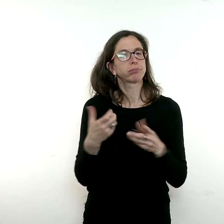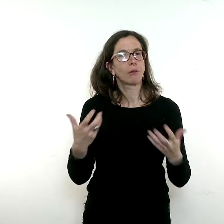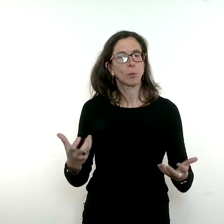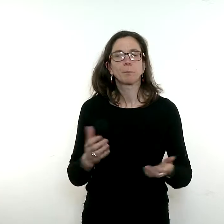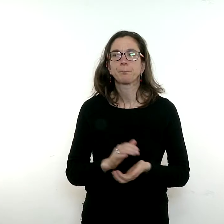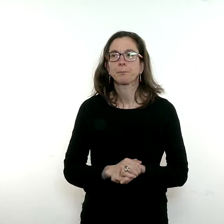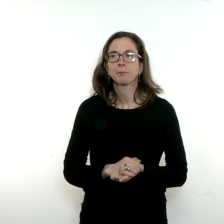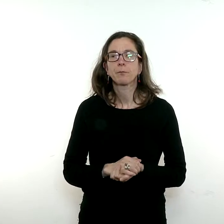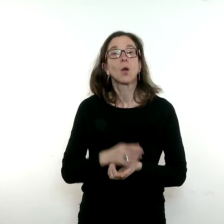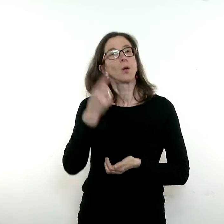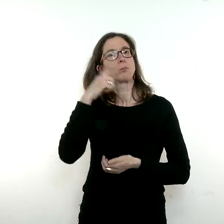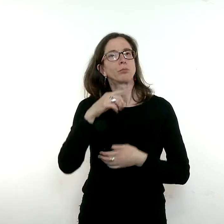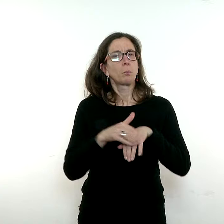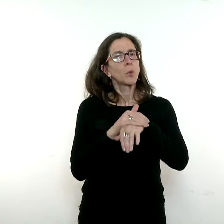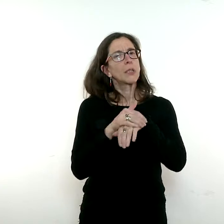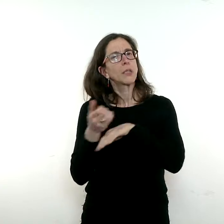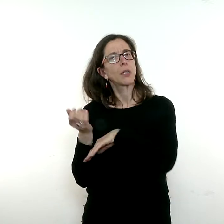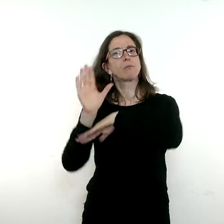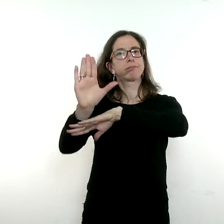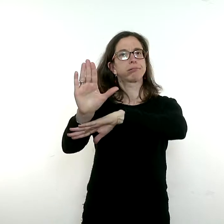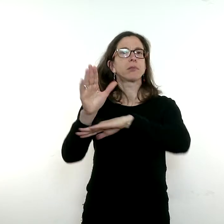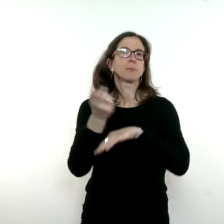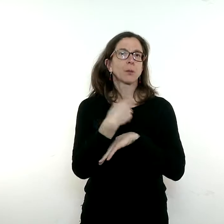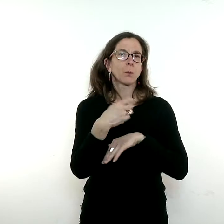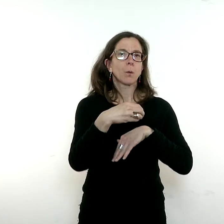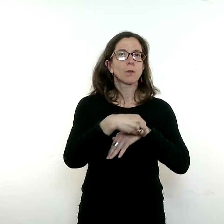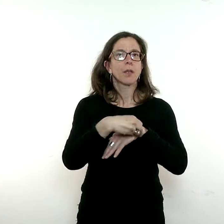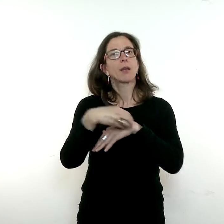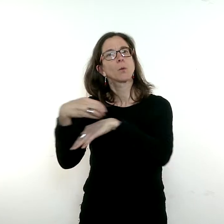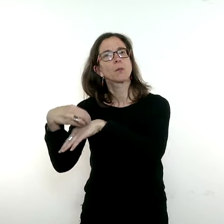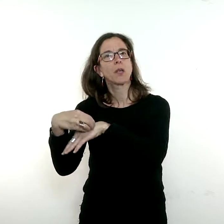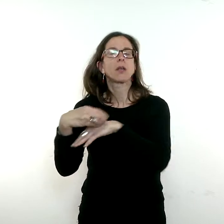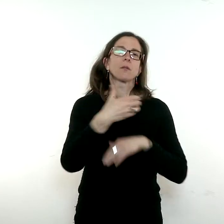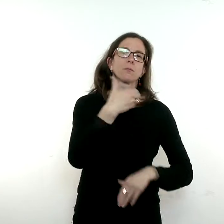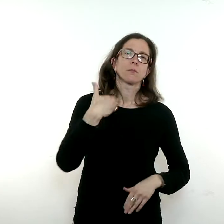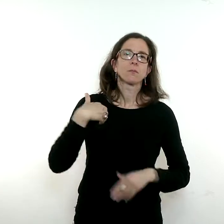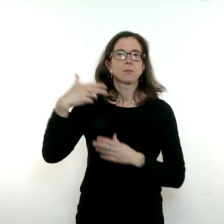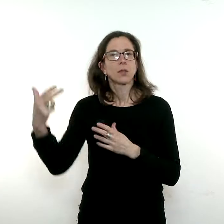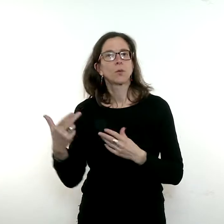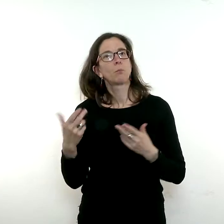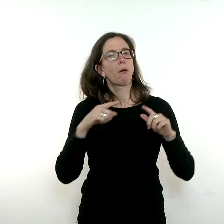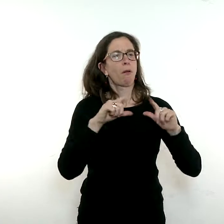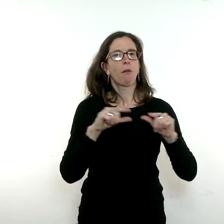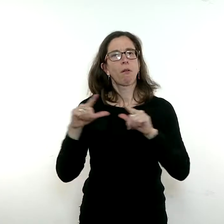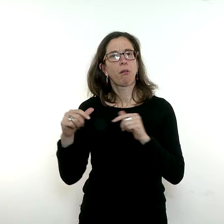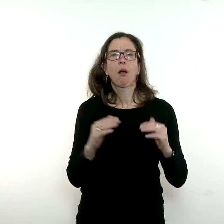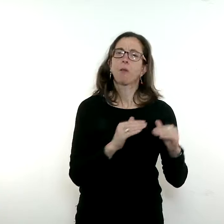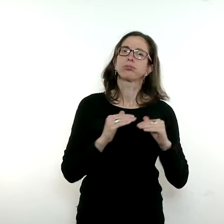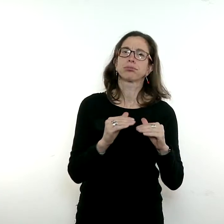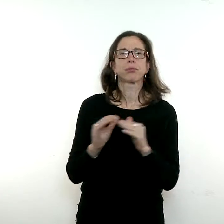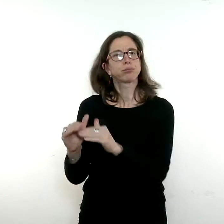représentativité politique, avec la parité au sein des deux conseils, municipaux et métropolitains, un partage